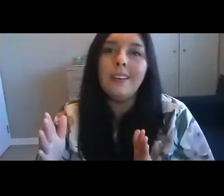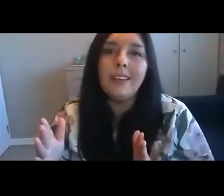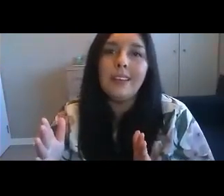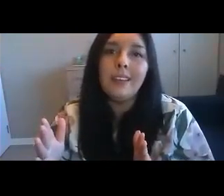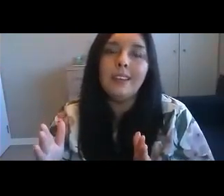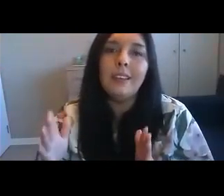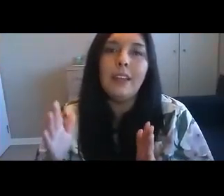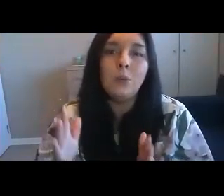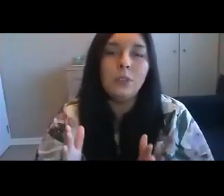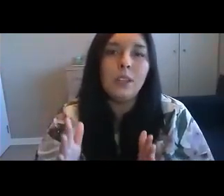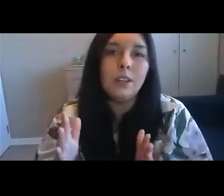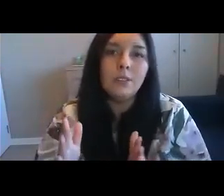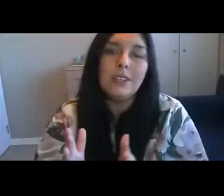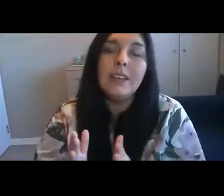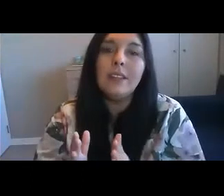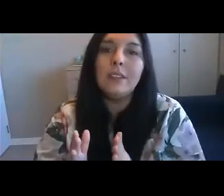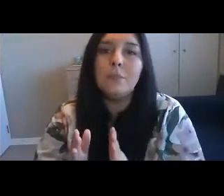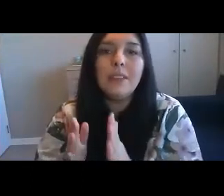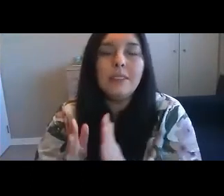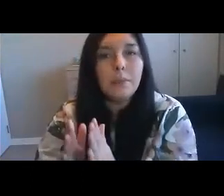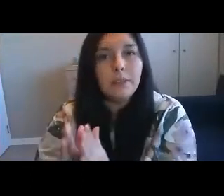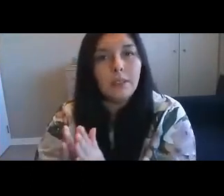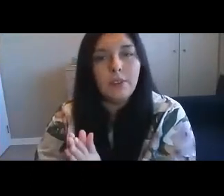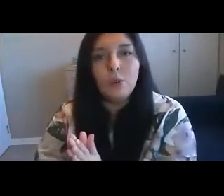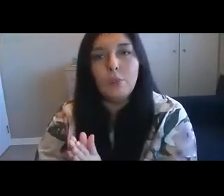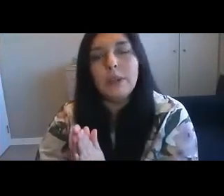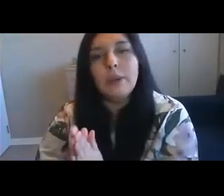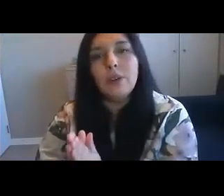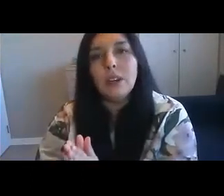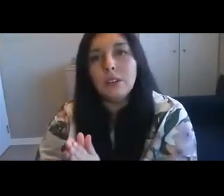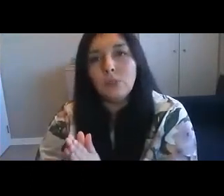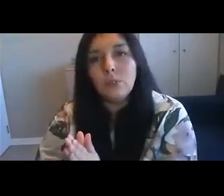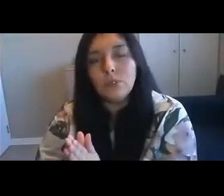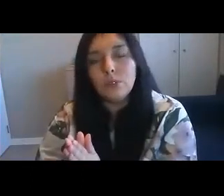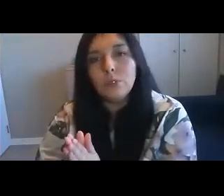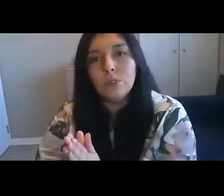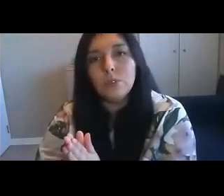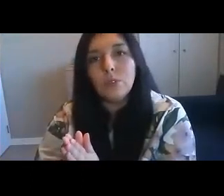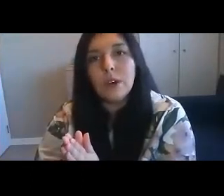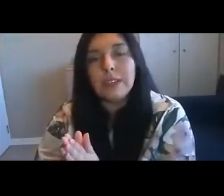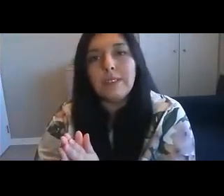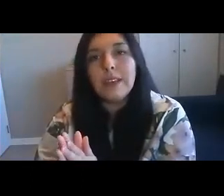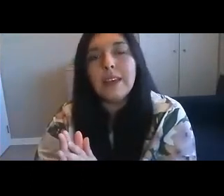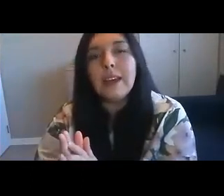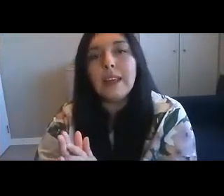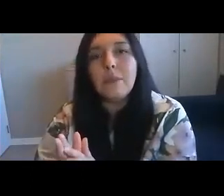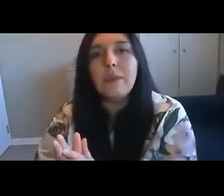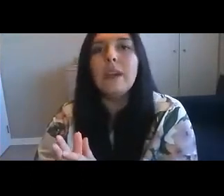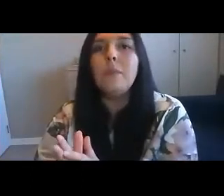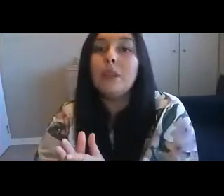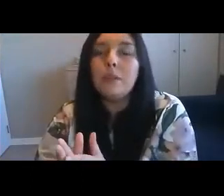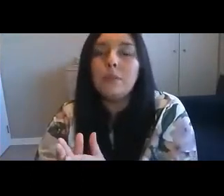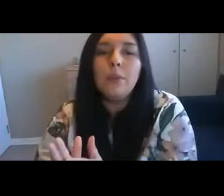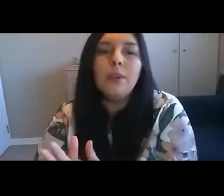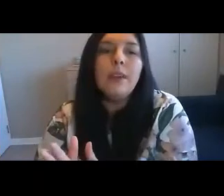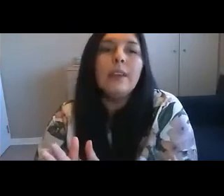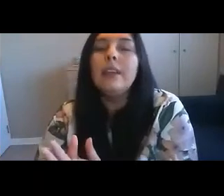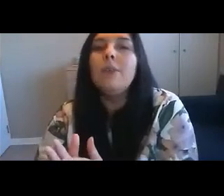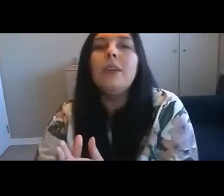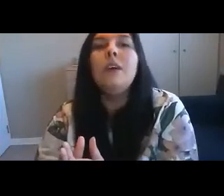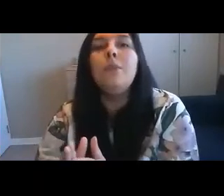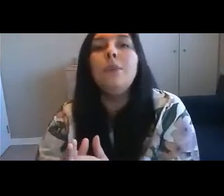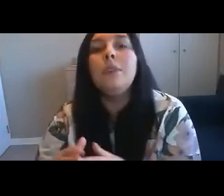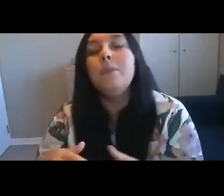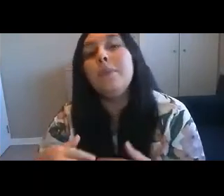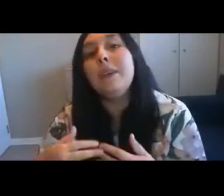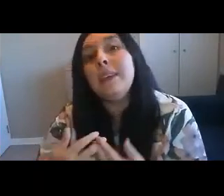ustedes requieren de ajustes razonables más específicos para mejorar sus actividades académicas. Por ejemplo, que